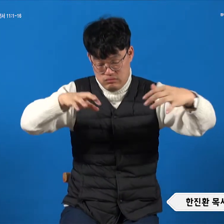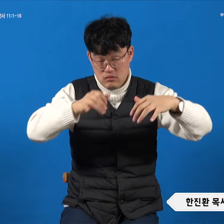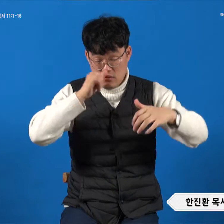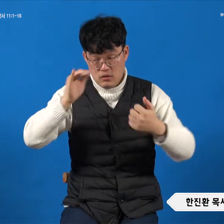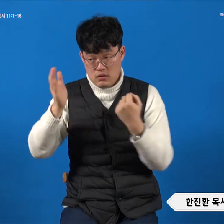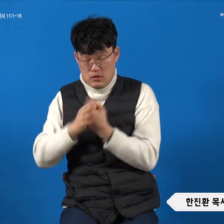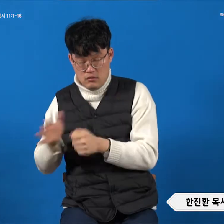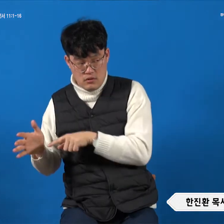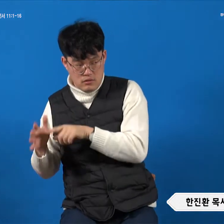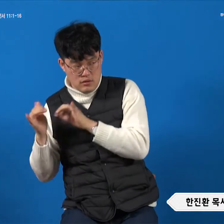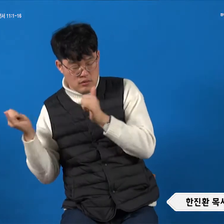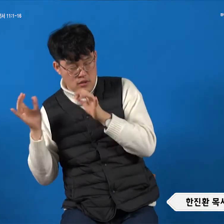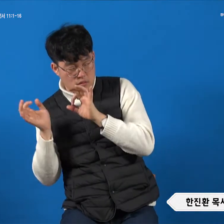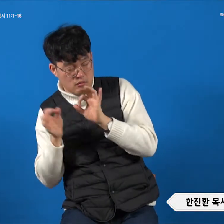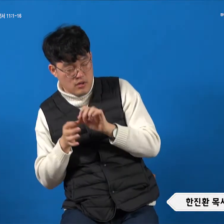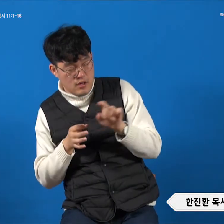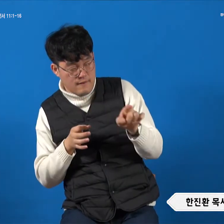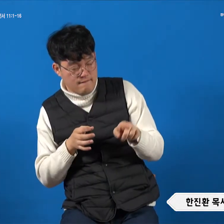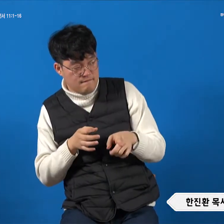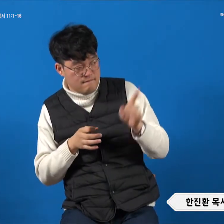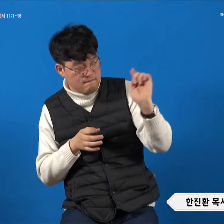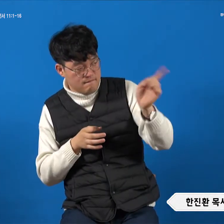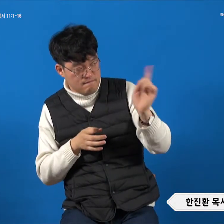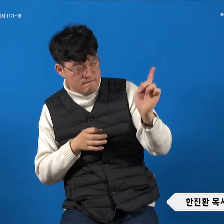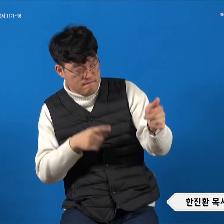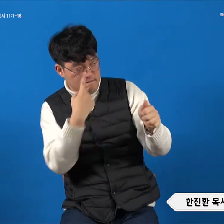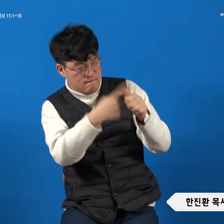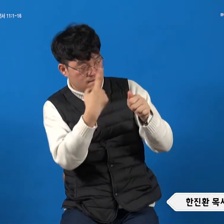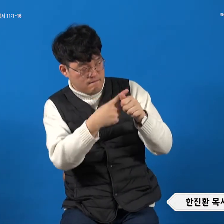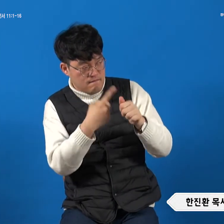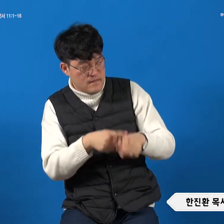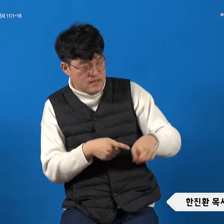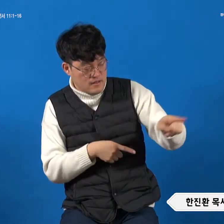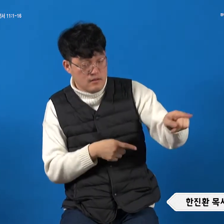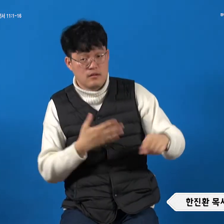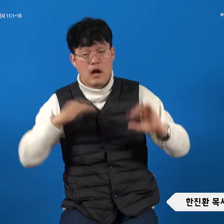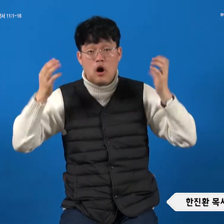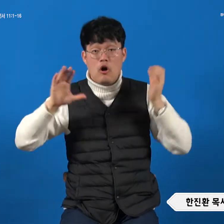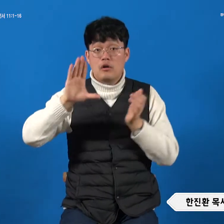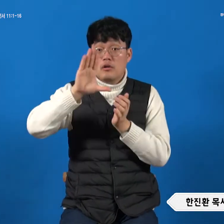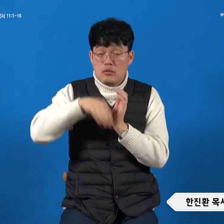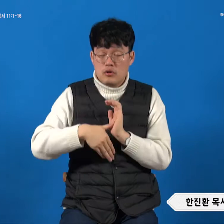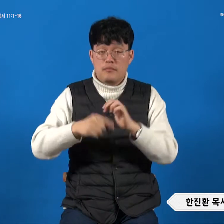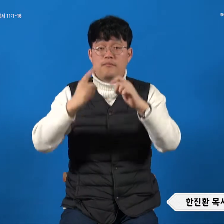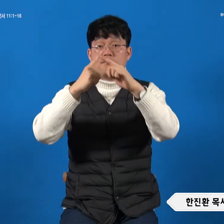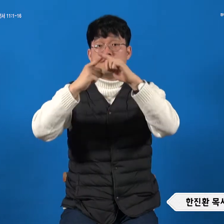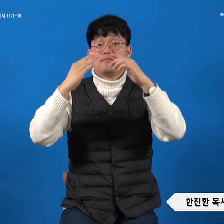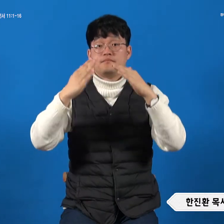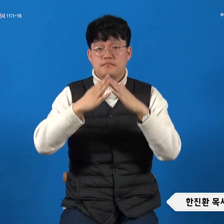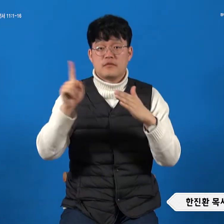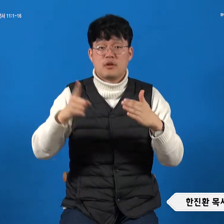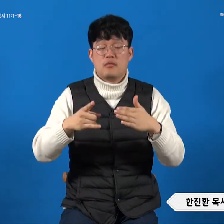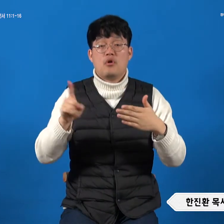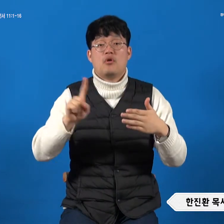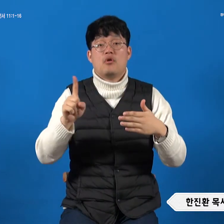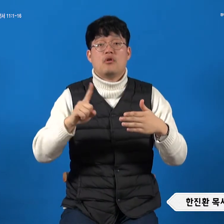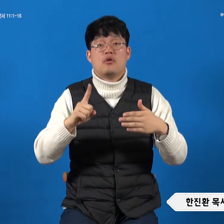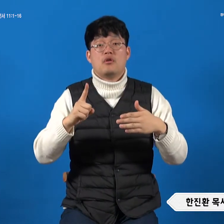그걸 바라보는 세상 사람들이 얼마나 눈살을 찌푸리고 손가락질을 합니까? 제가 어릴 때만 해도